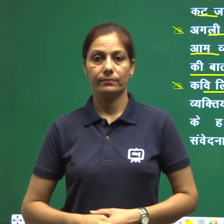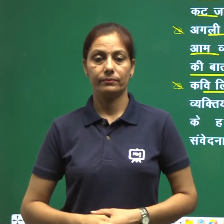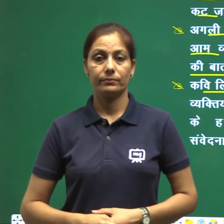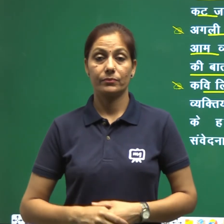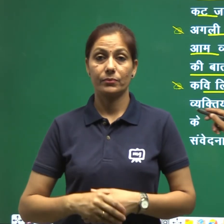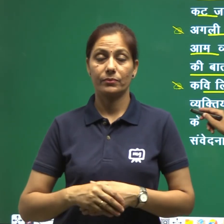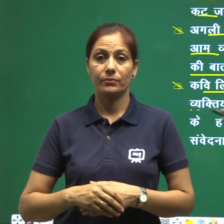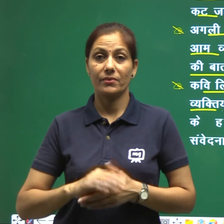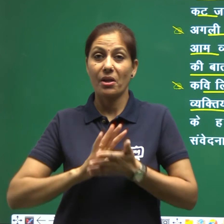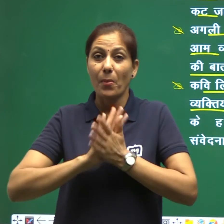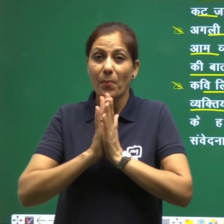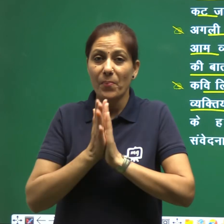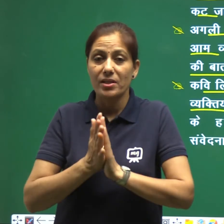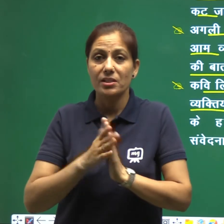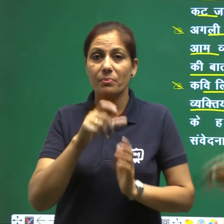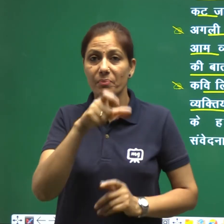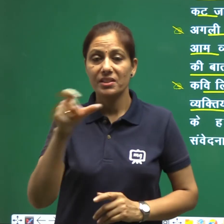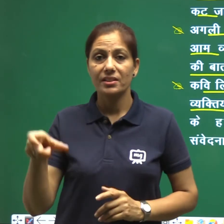भ्रष्ट व्यक्तियों के दिल